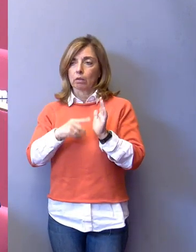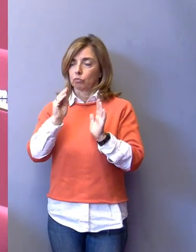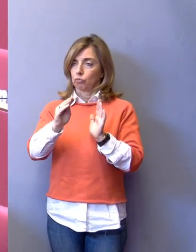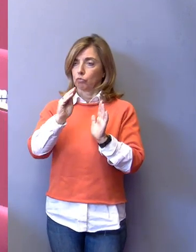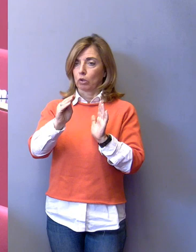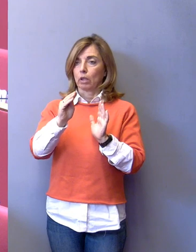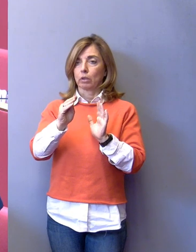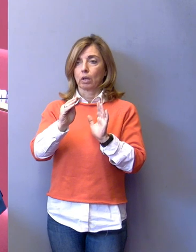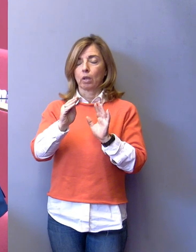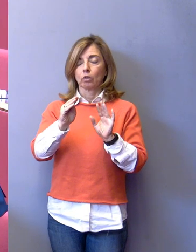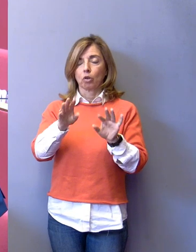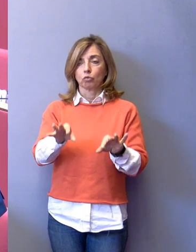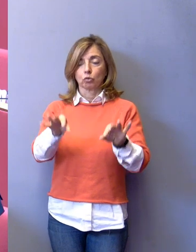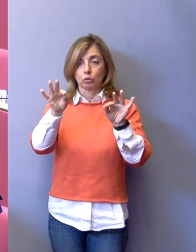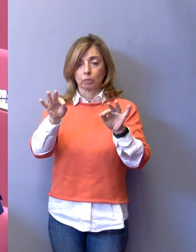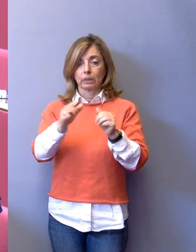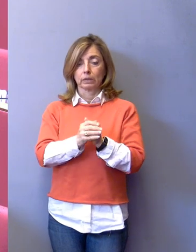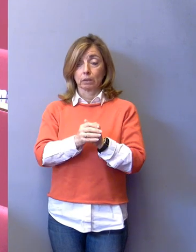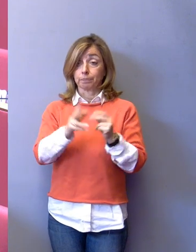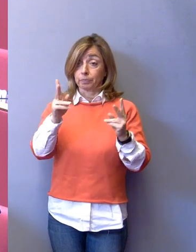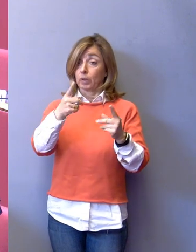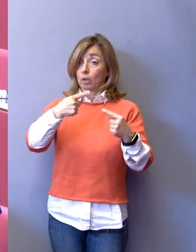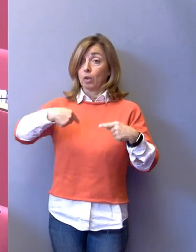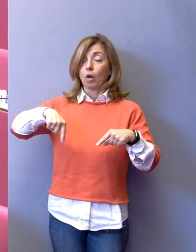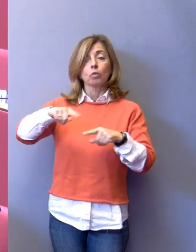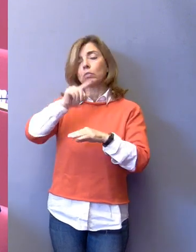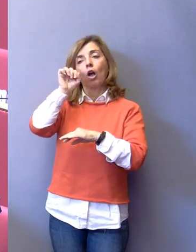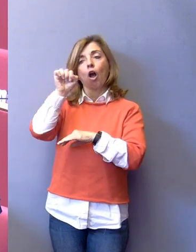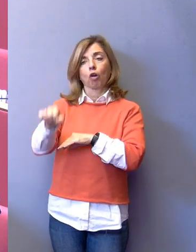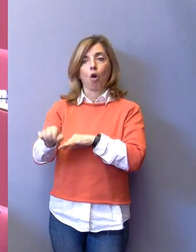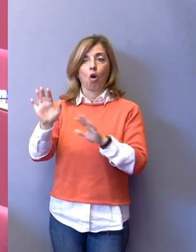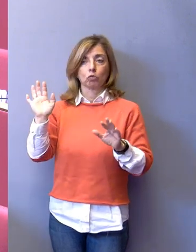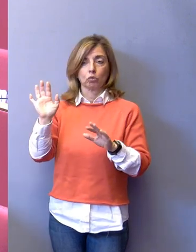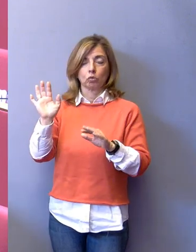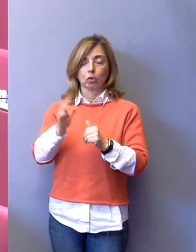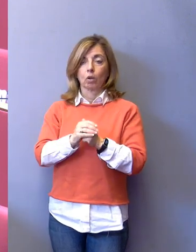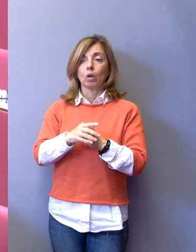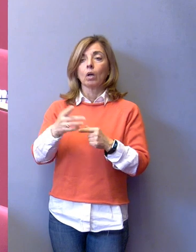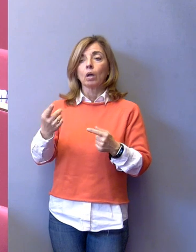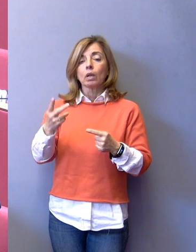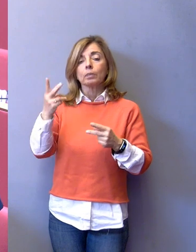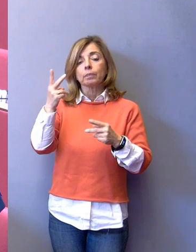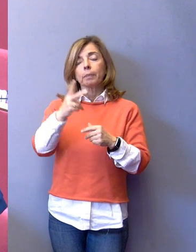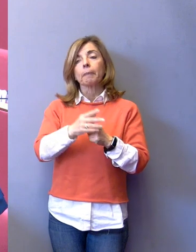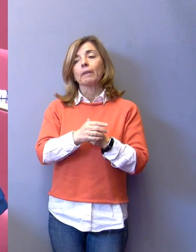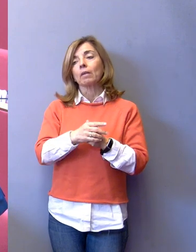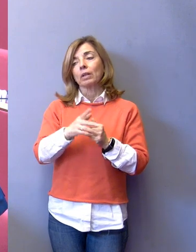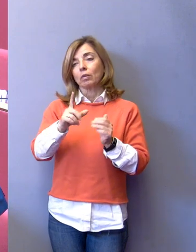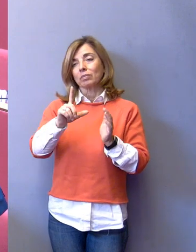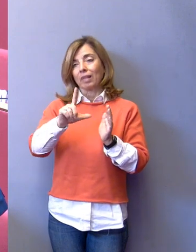presentate noi ci opponiamo alle stesse e nell'impossibilità temporale di entrare nel merito dei